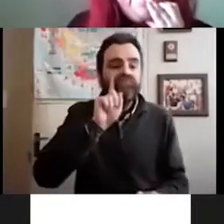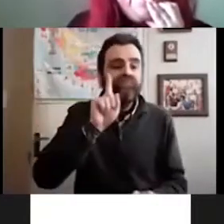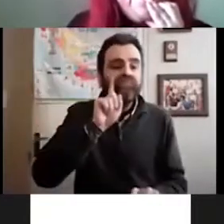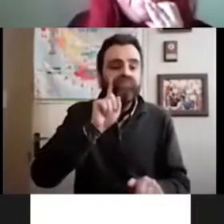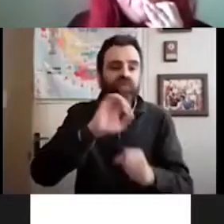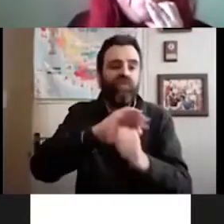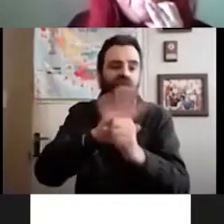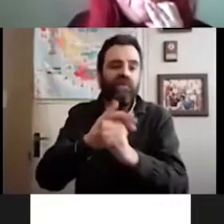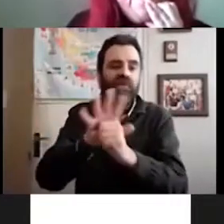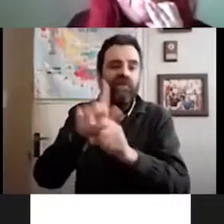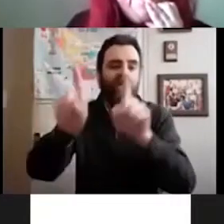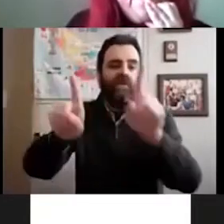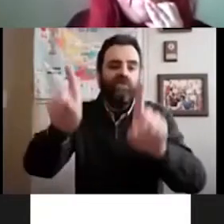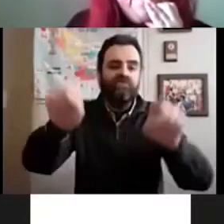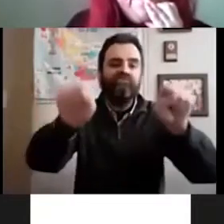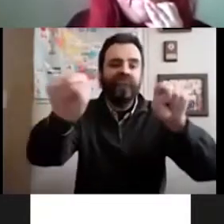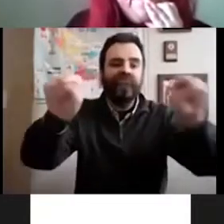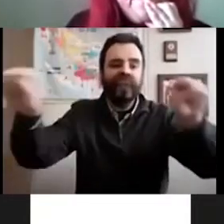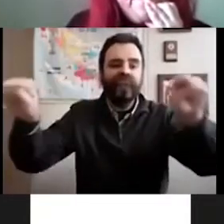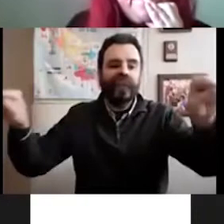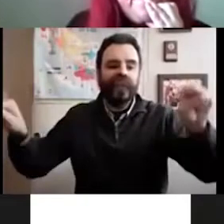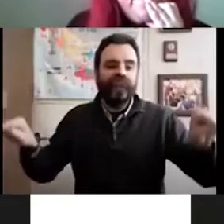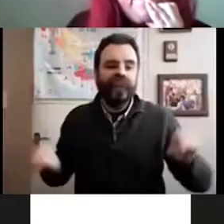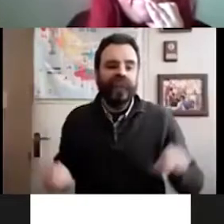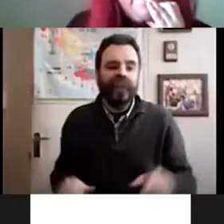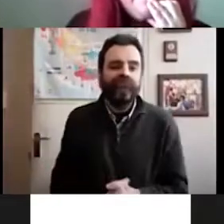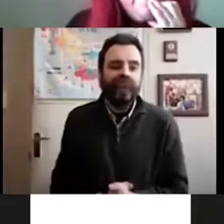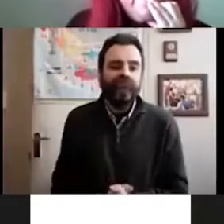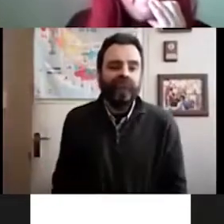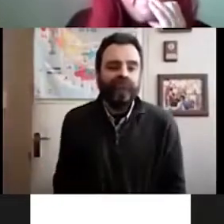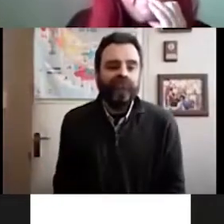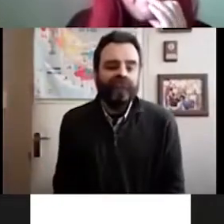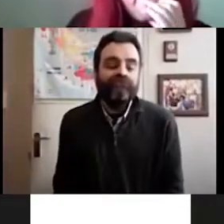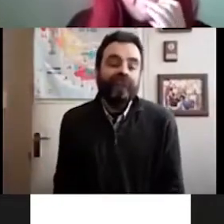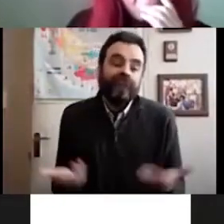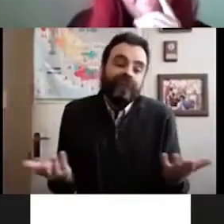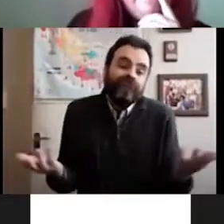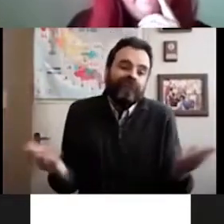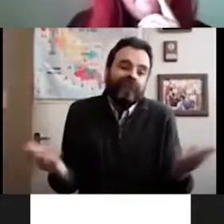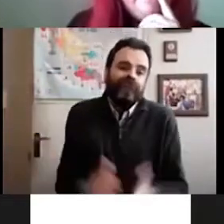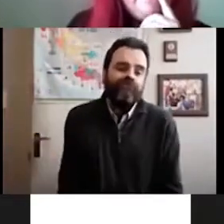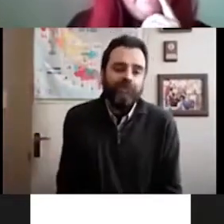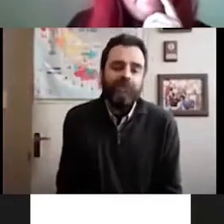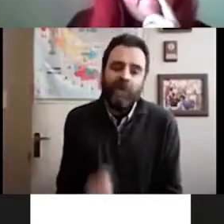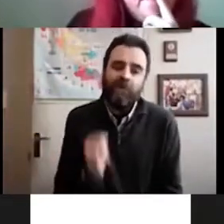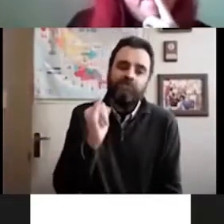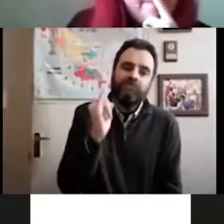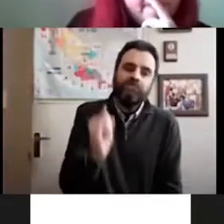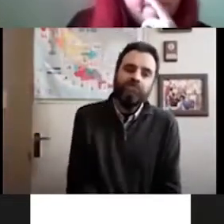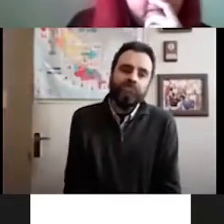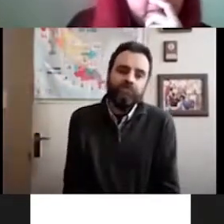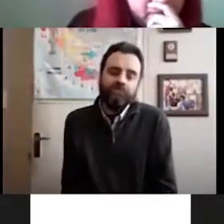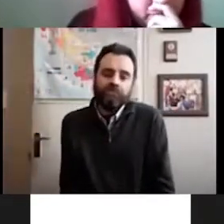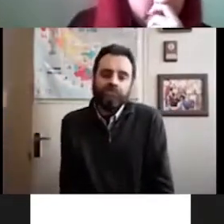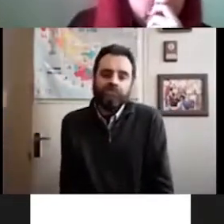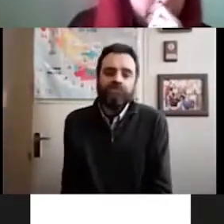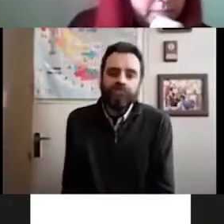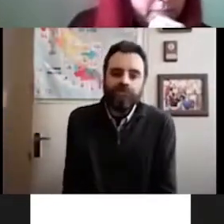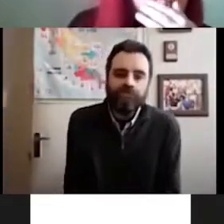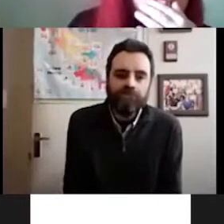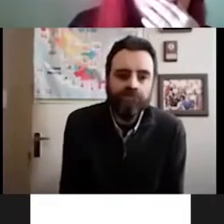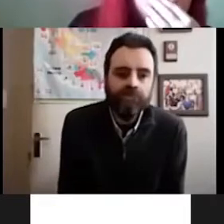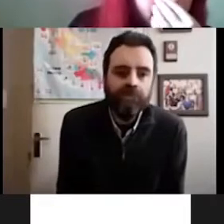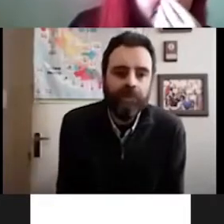algunos ahora en sus familias tienen coronavirus también, algunas personas. Se han ido como difundiendo estos